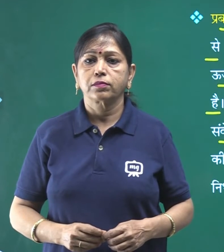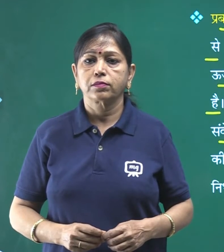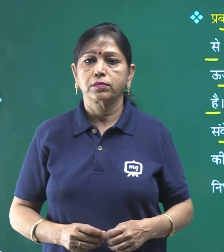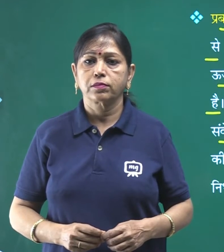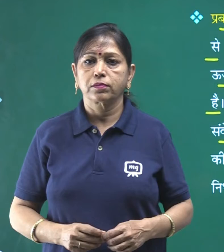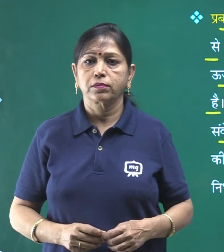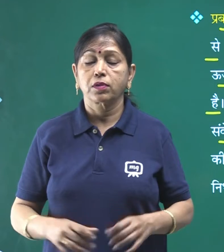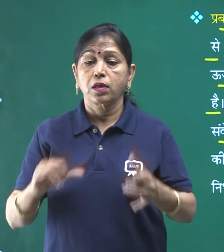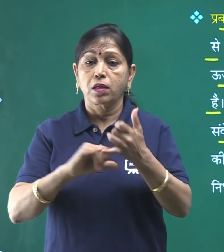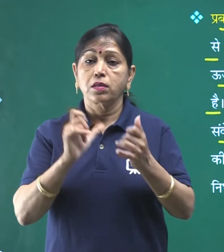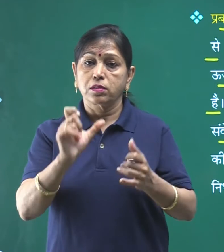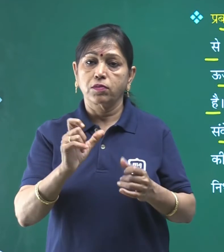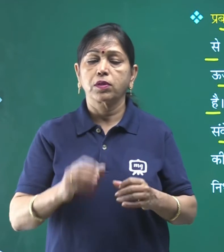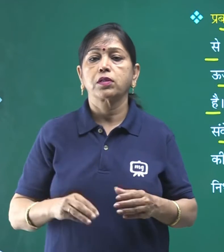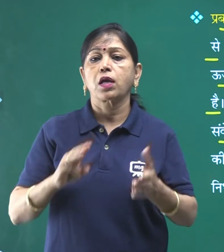संवेदनशीलता की माप है।